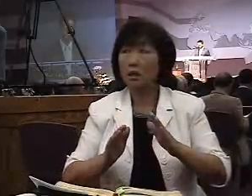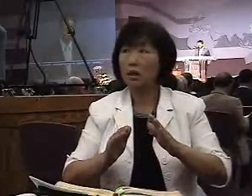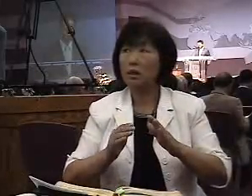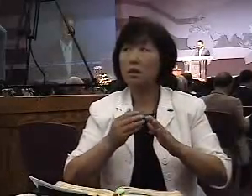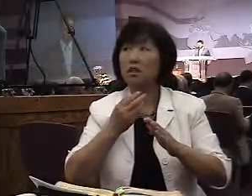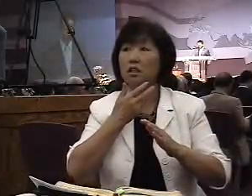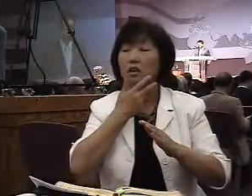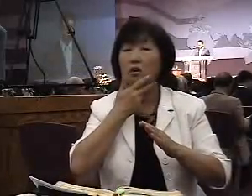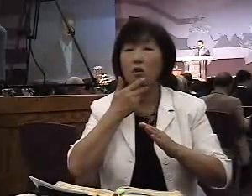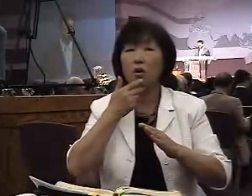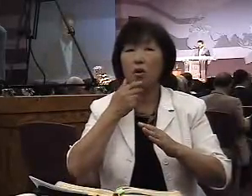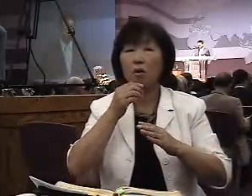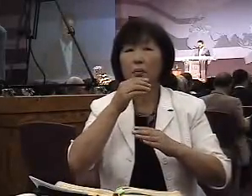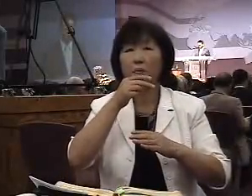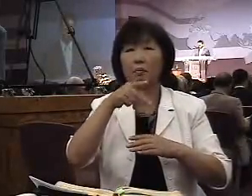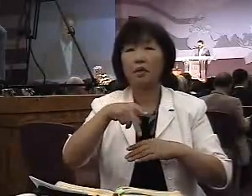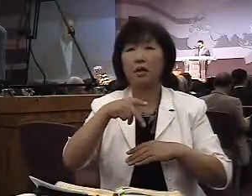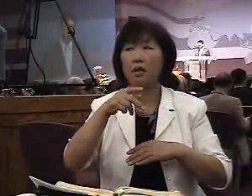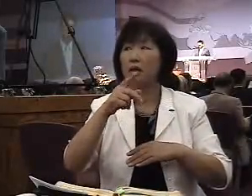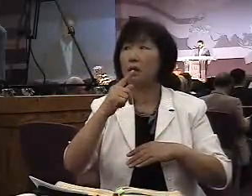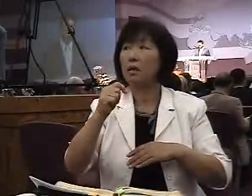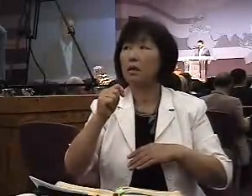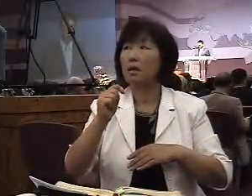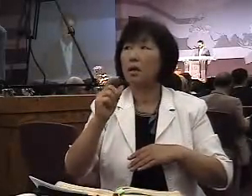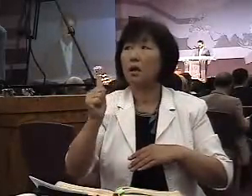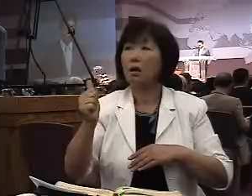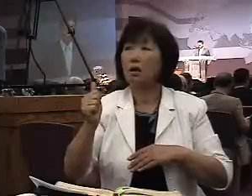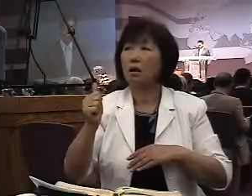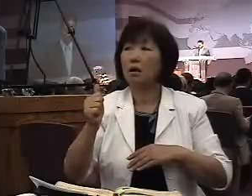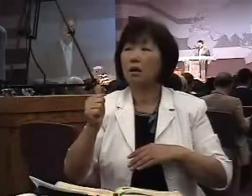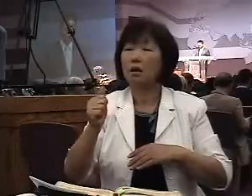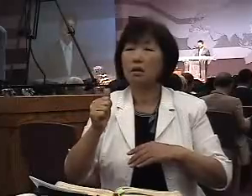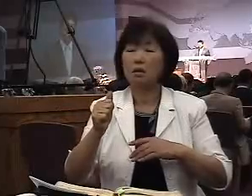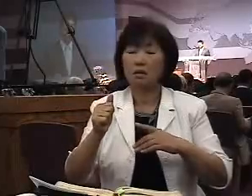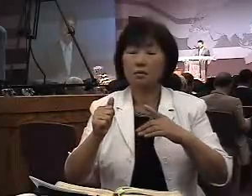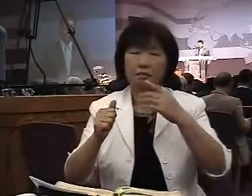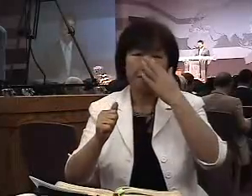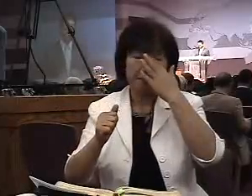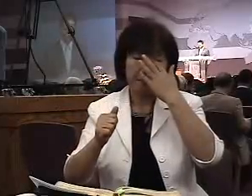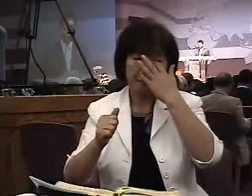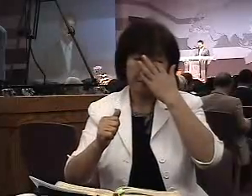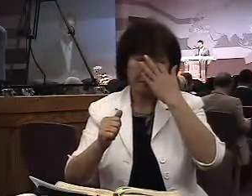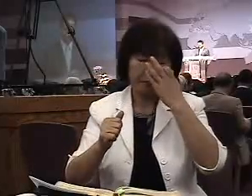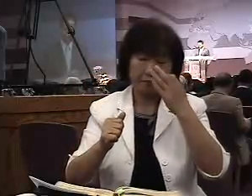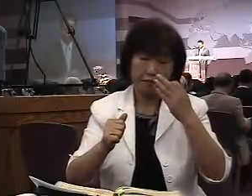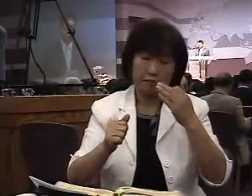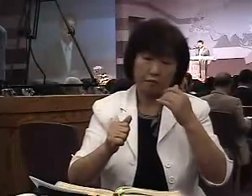영어고등부 PTA가 있습니다. 14번에 7번인데요.